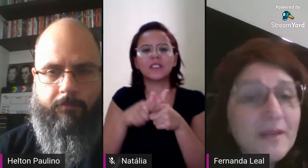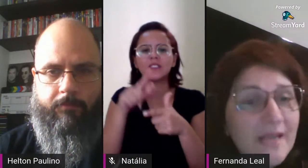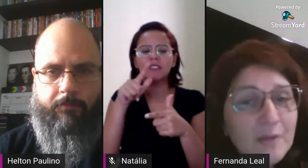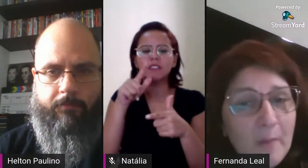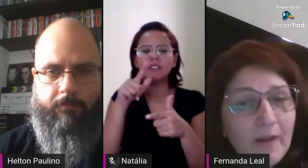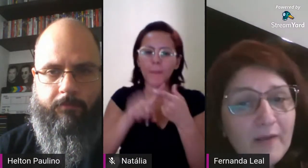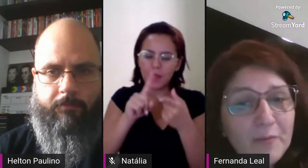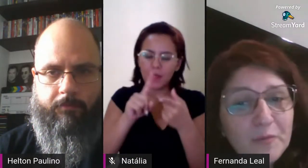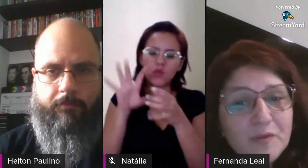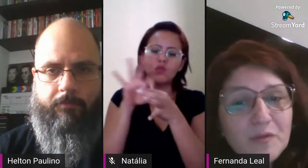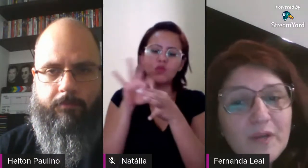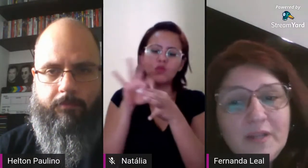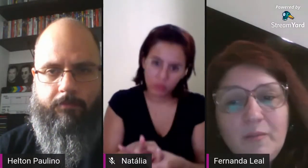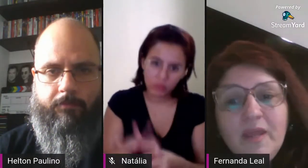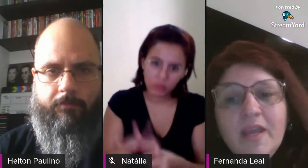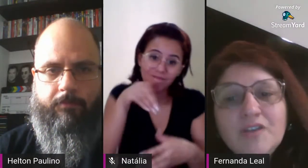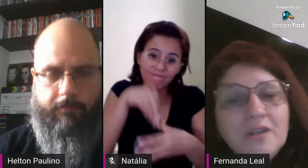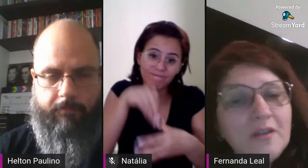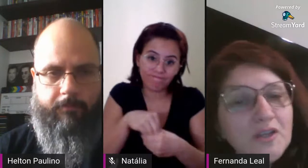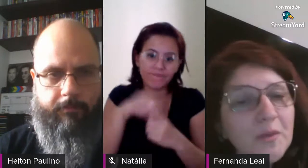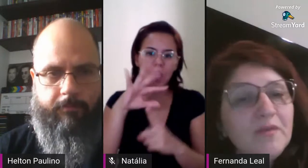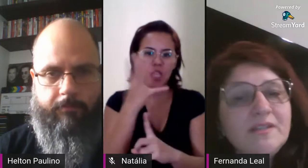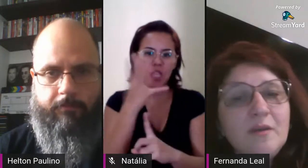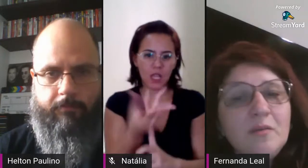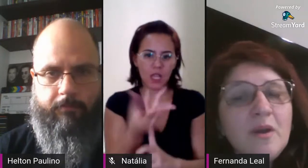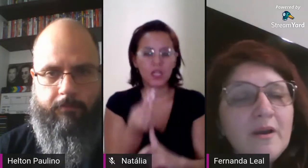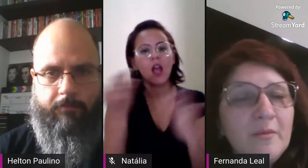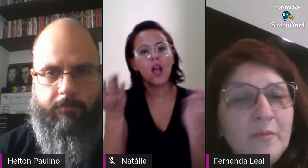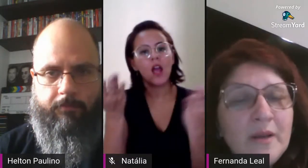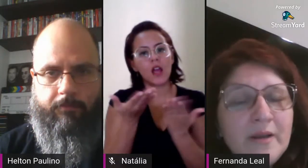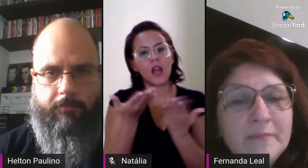vou passar, então, a palavra ao professor Vladimir e a gente deixa para fazer